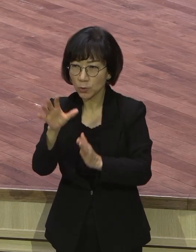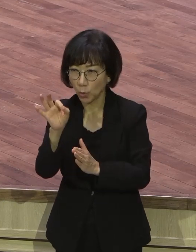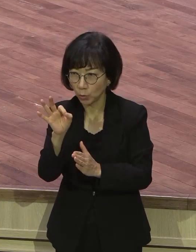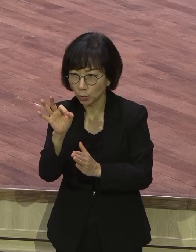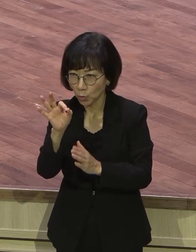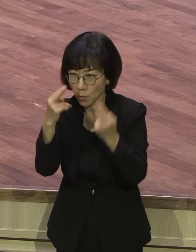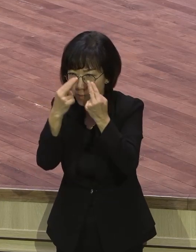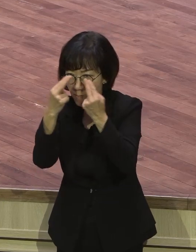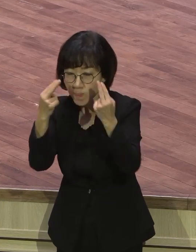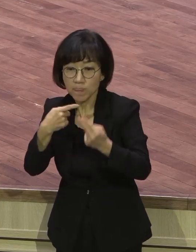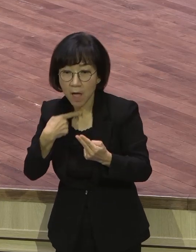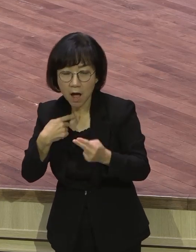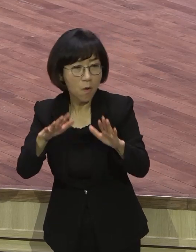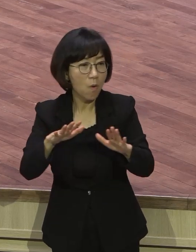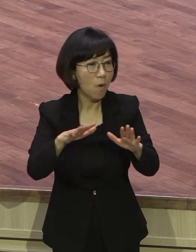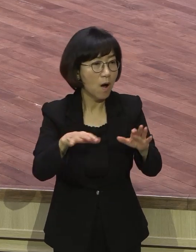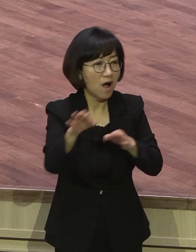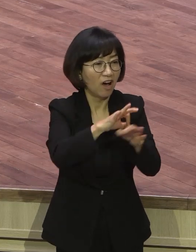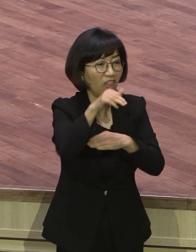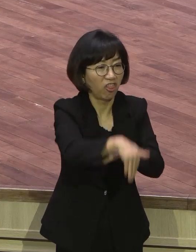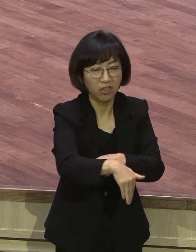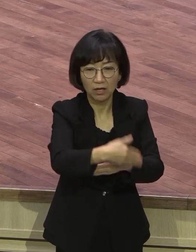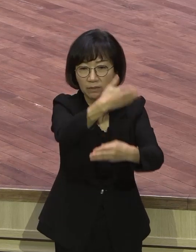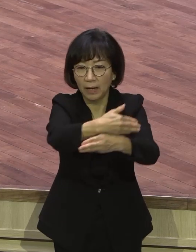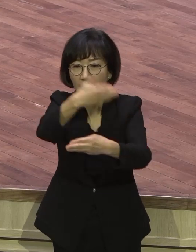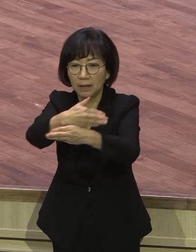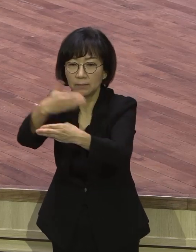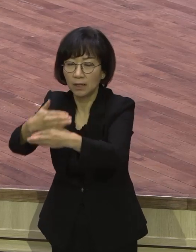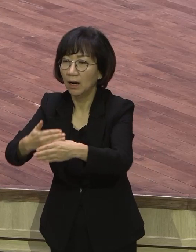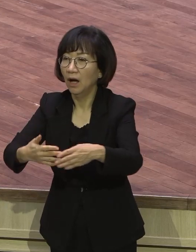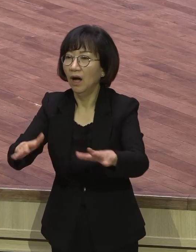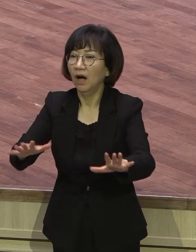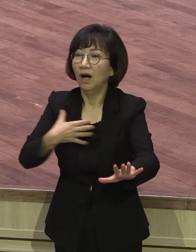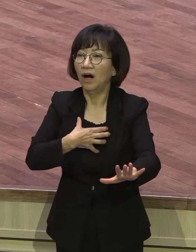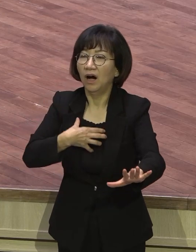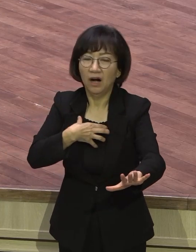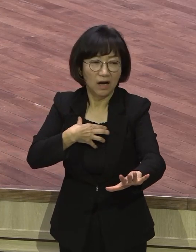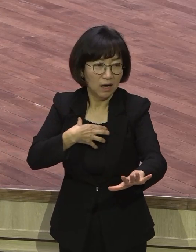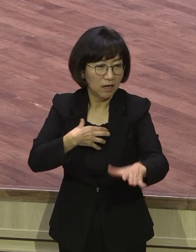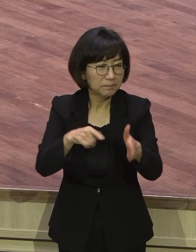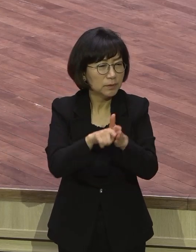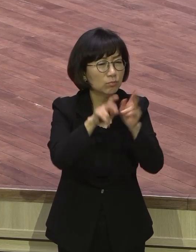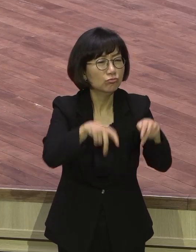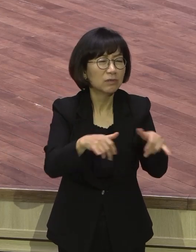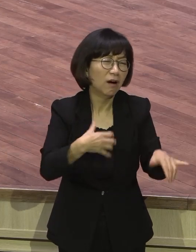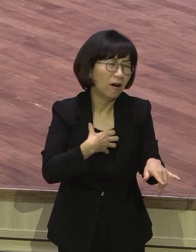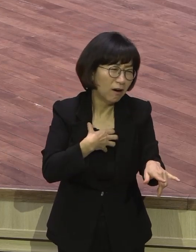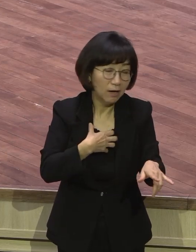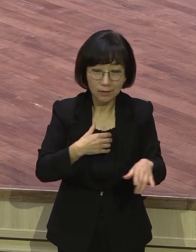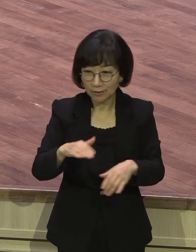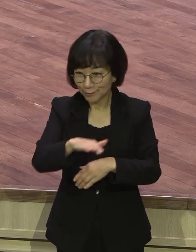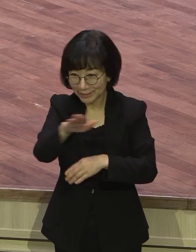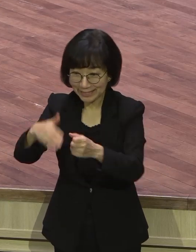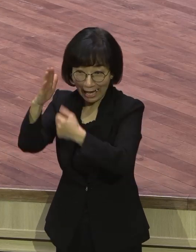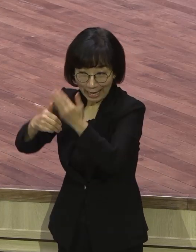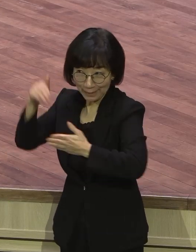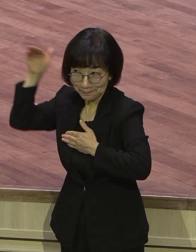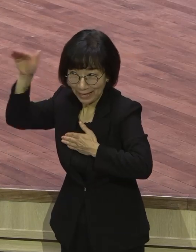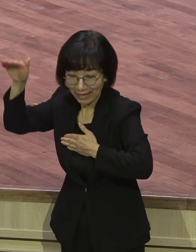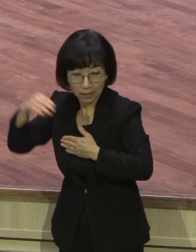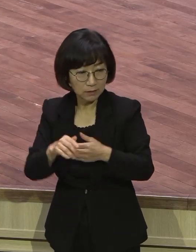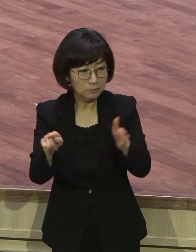돈이 오직 그 하나가 생명으로 사는데 지금 이렇게 다 다쳤으니 우리는 하나님이나 찾지 어떻게 찾겠어요.